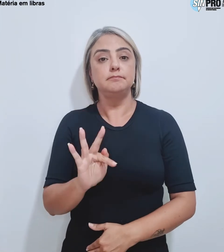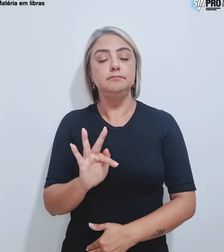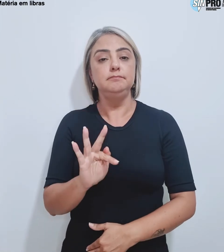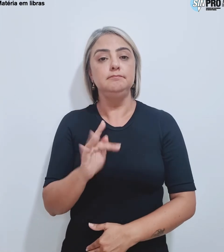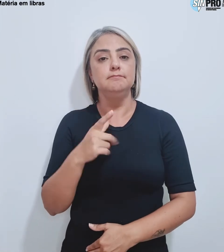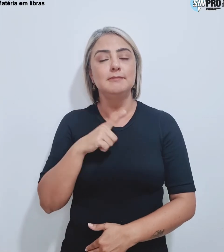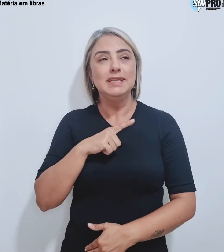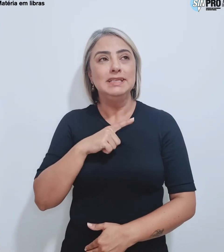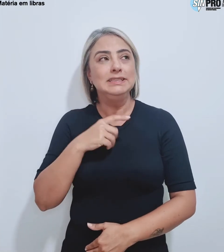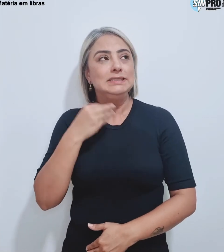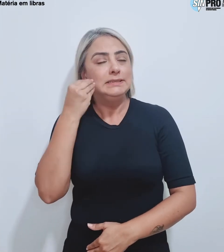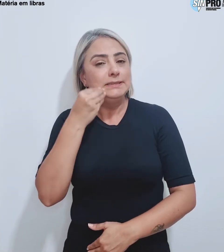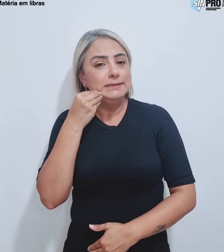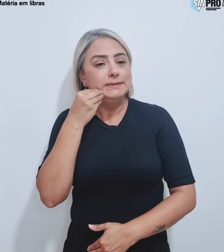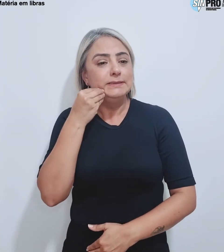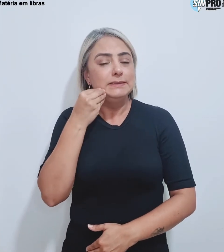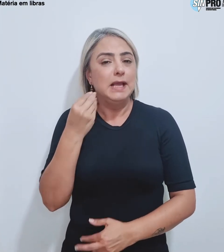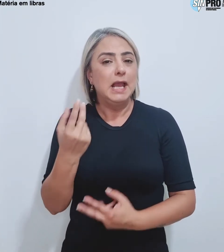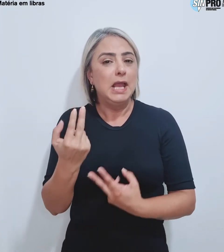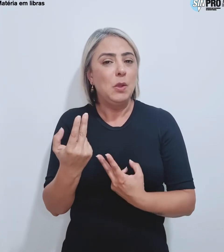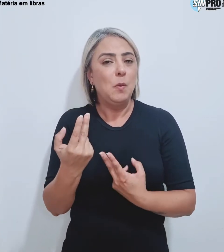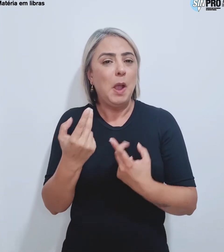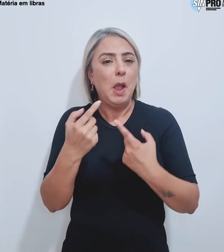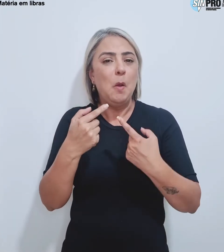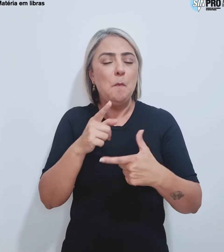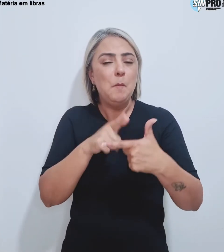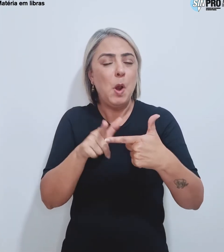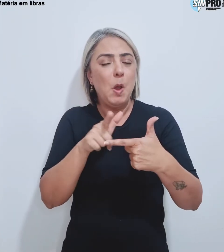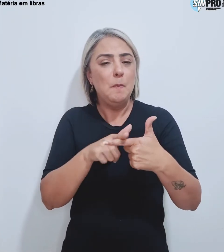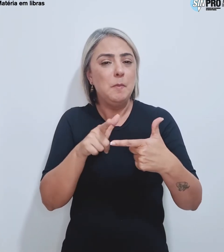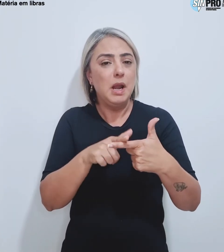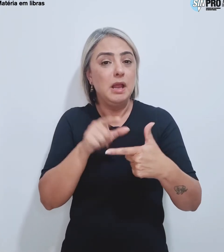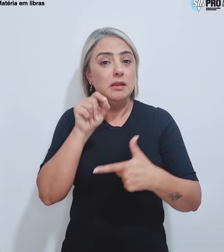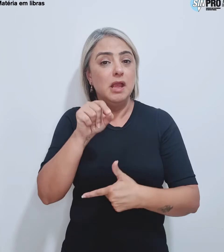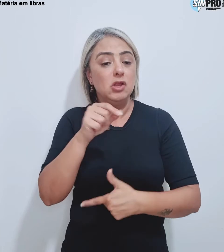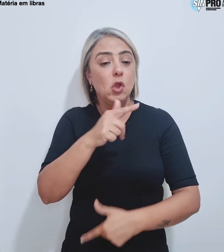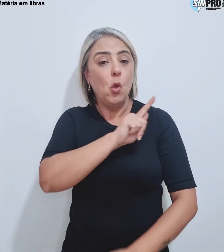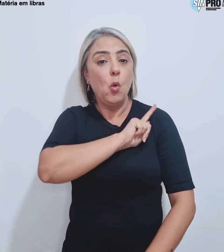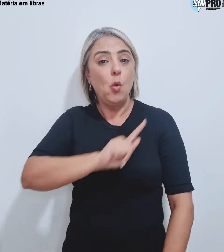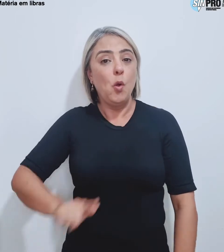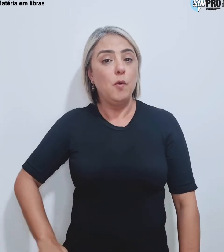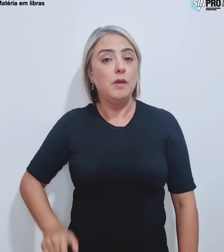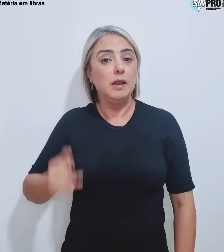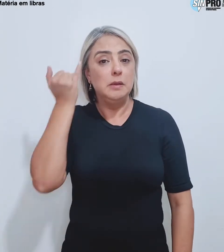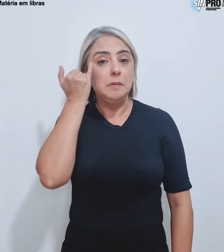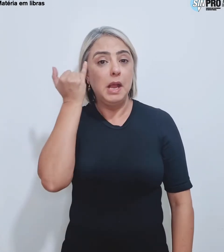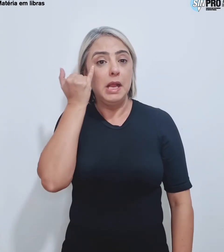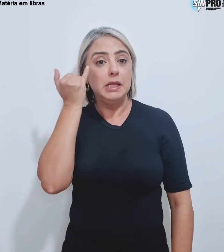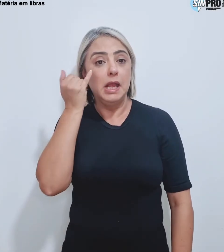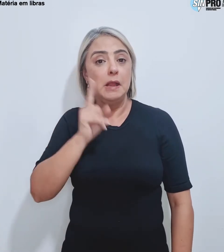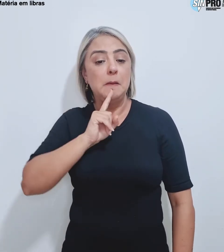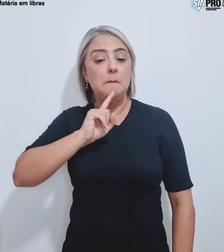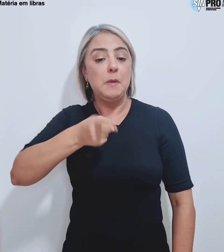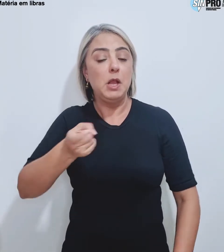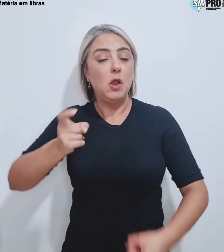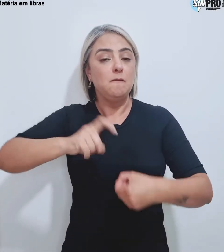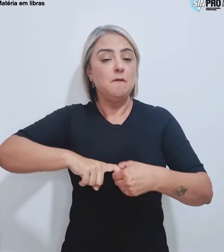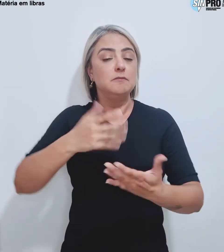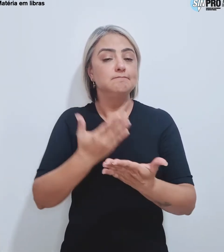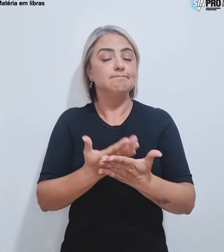Federal vem vivendo o mesmo drama desde que o governo local determinou o retorno